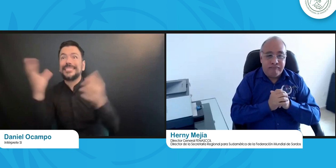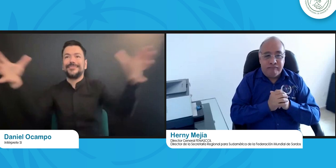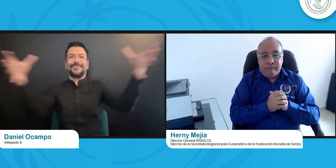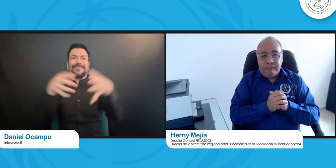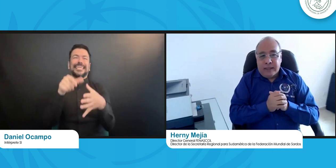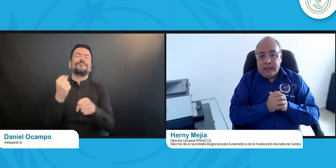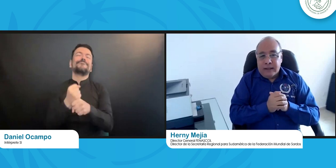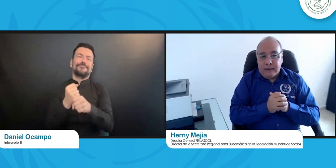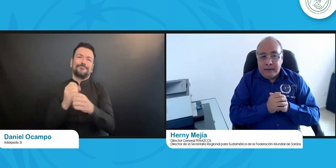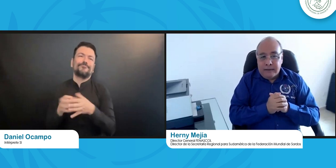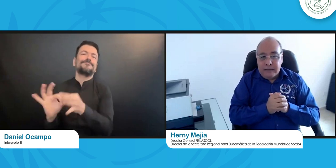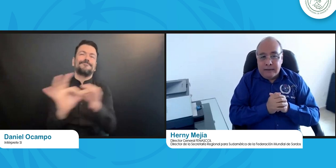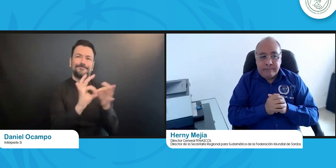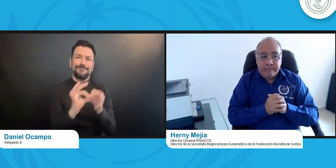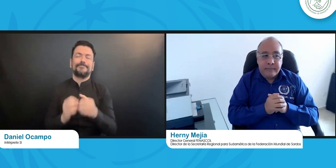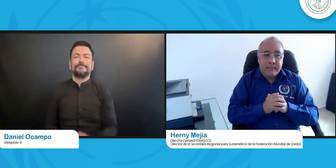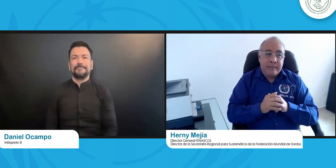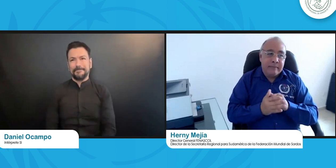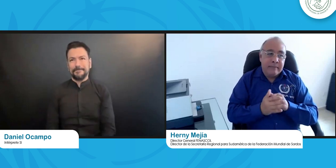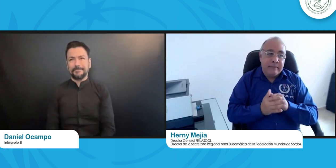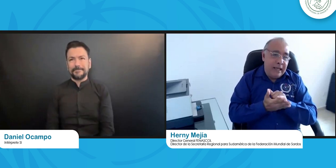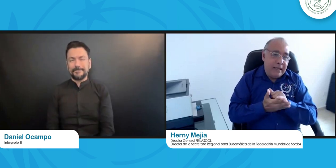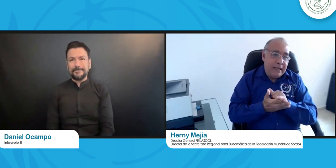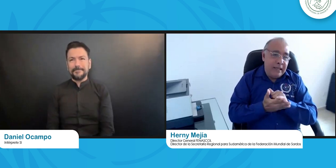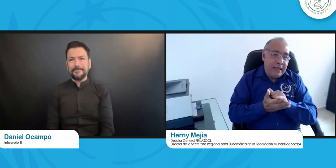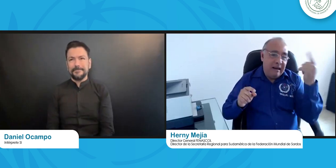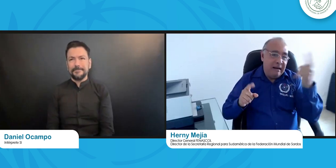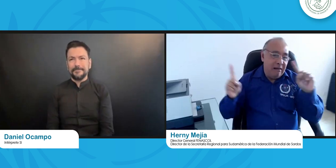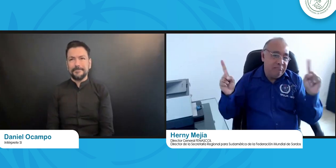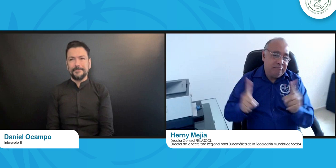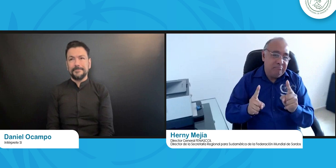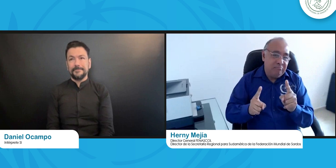este ejercicio, pues invitarlas a una mesa de conversación.